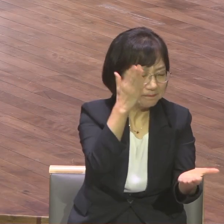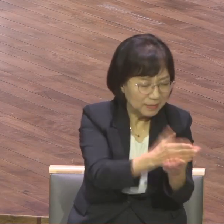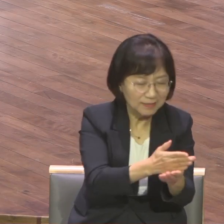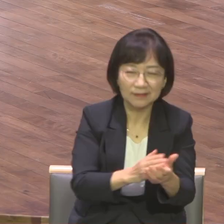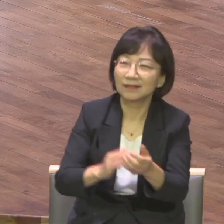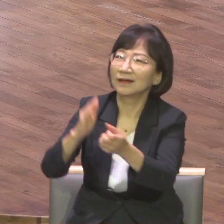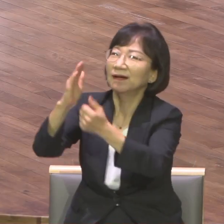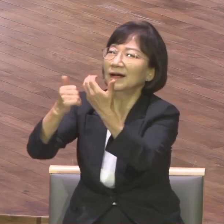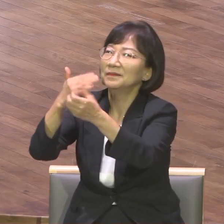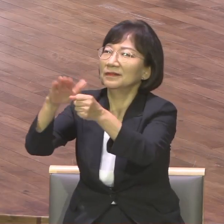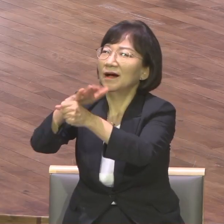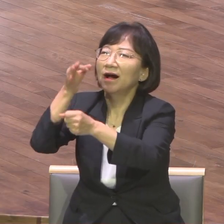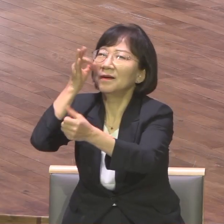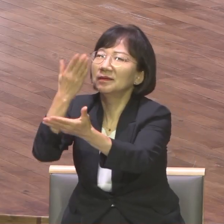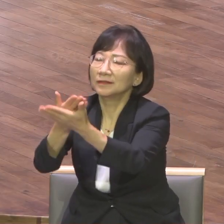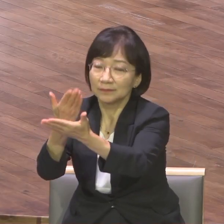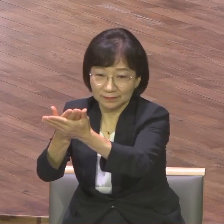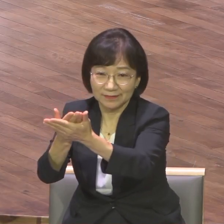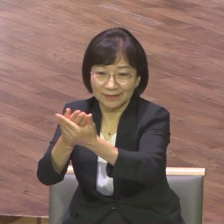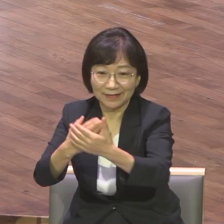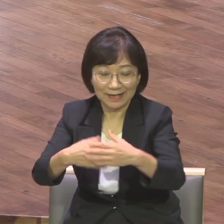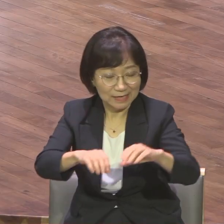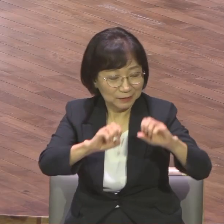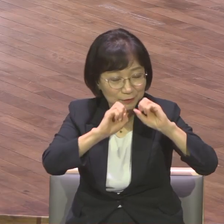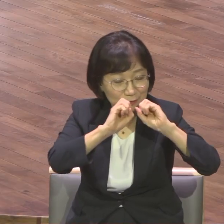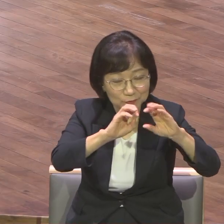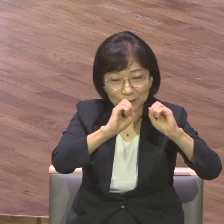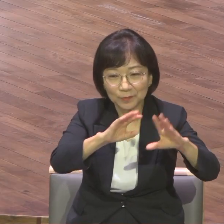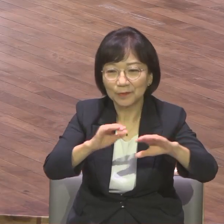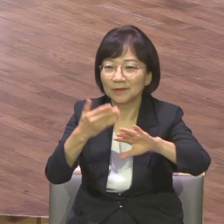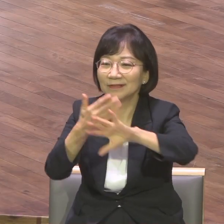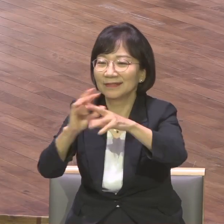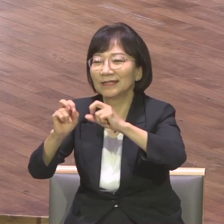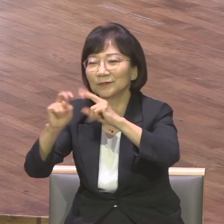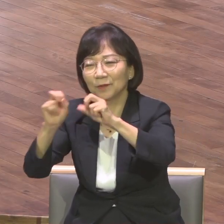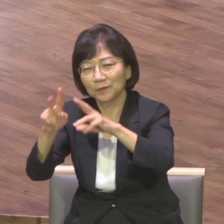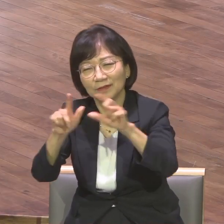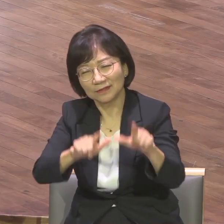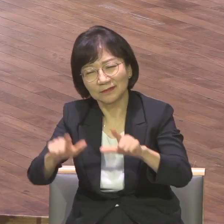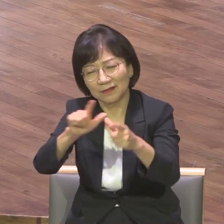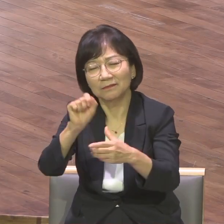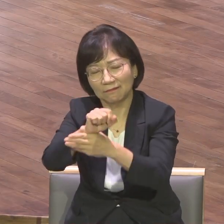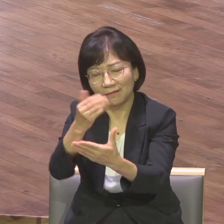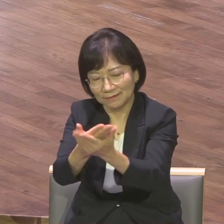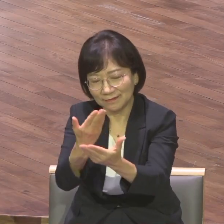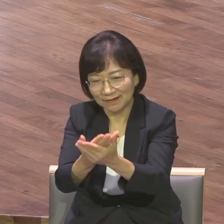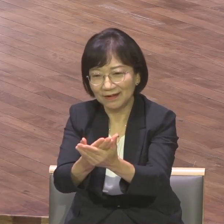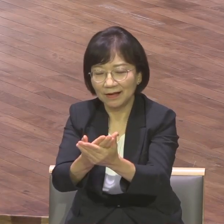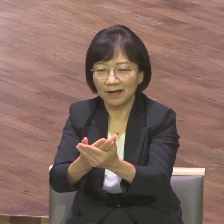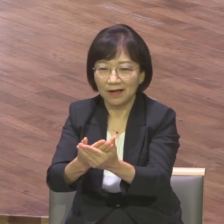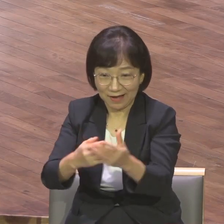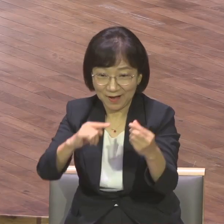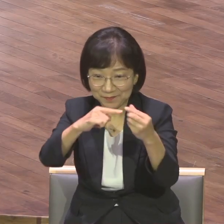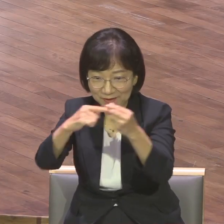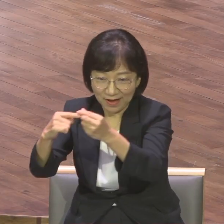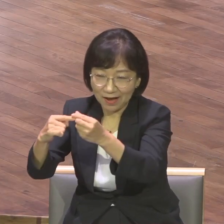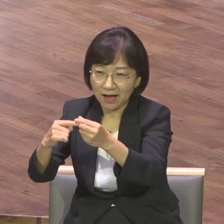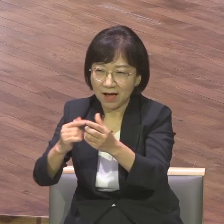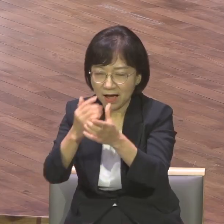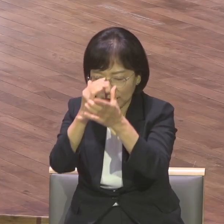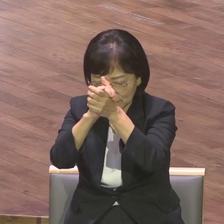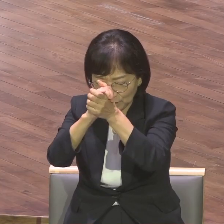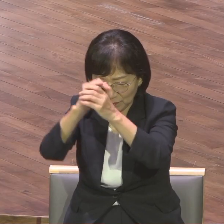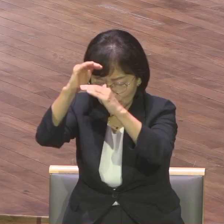보게 하소서. 전도 속에 선교 속에 있게 하소서. 아, 이 기도가